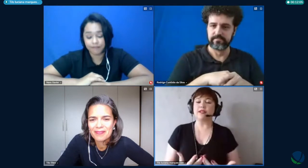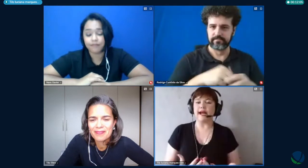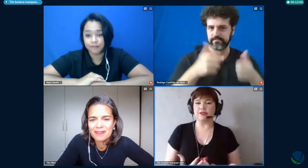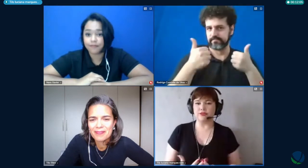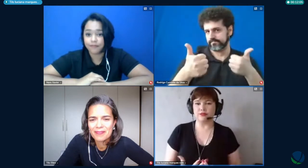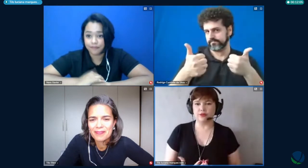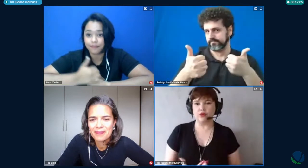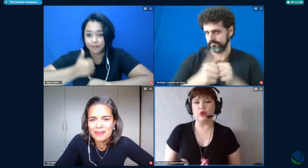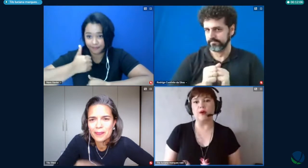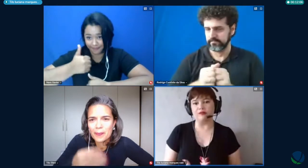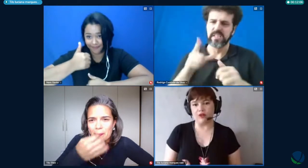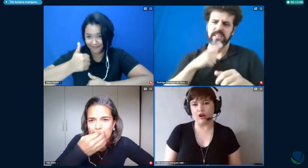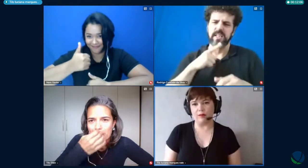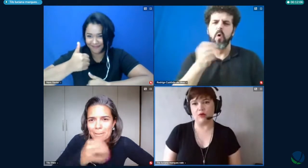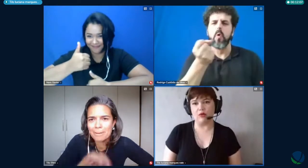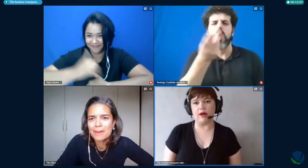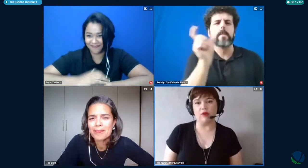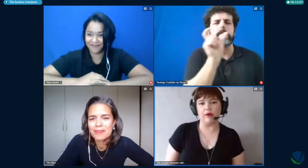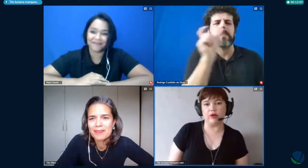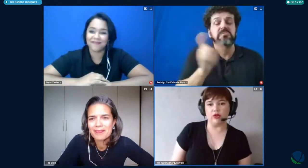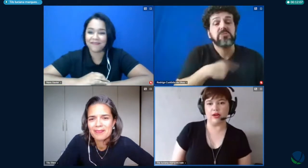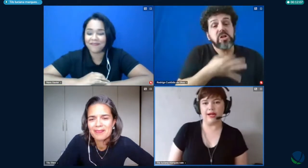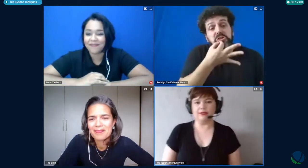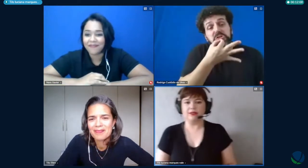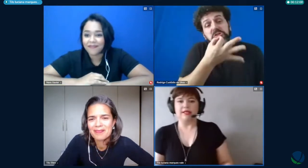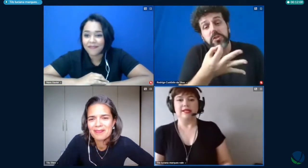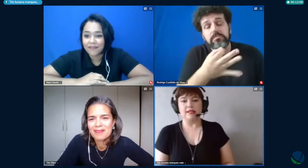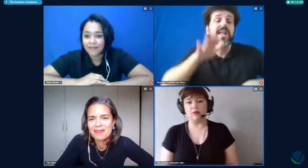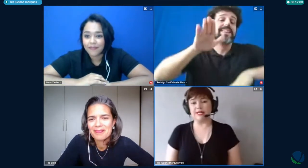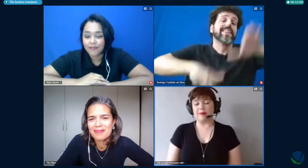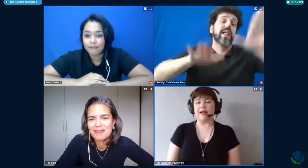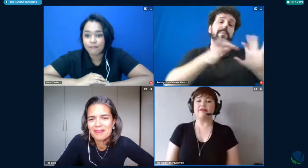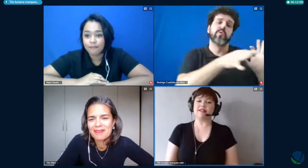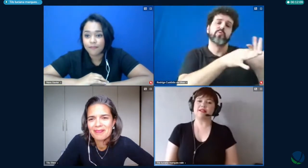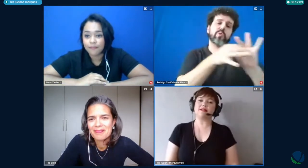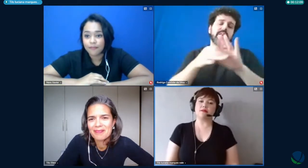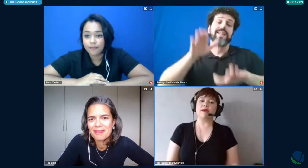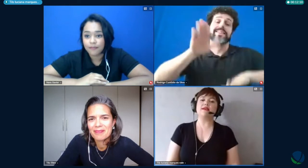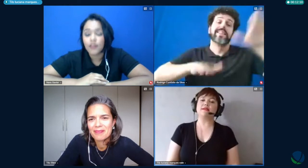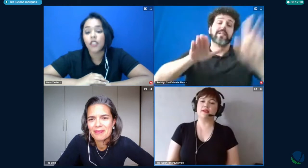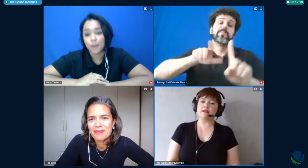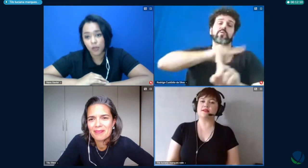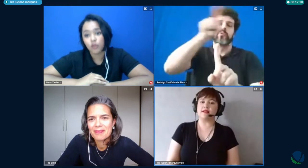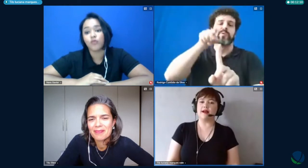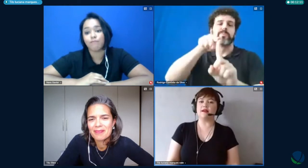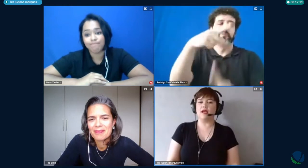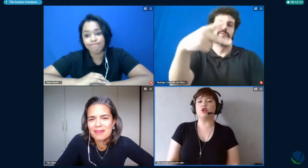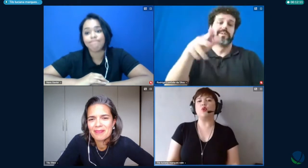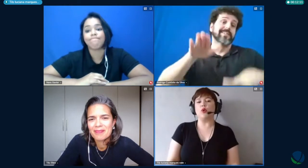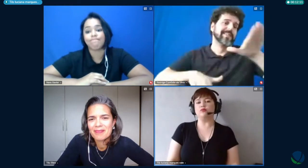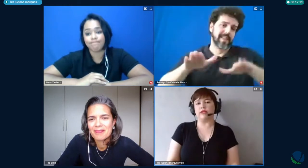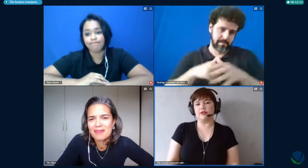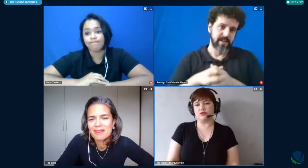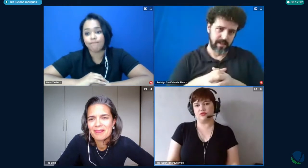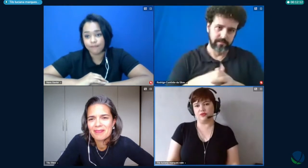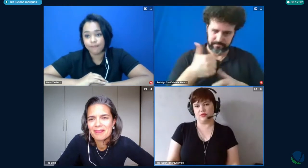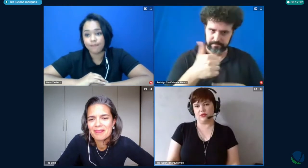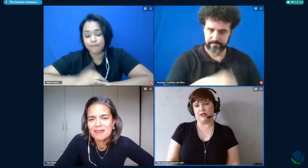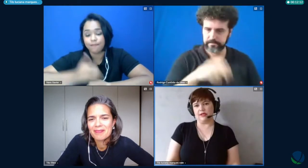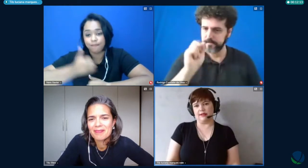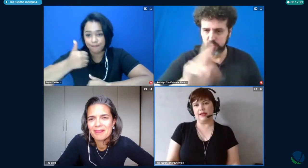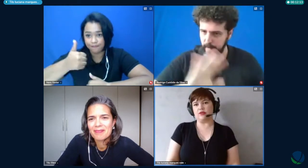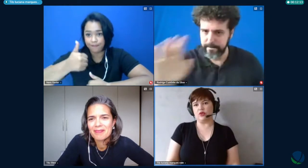tem que ser cuidado com a forma com a qual é colocado. Então, as palavras, elas também têm que estar em um